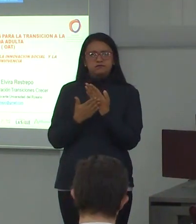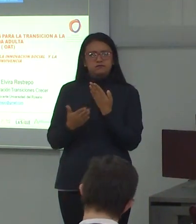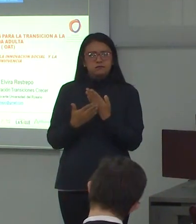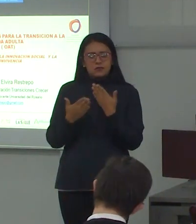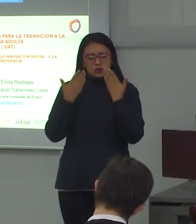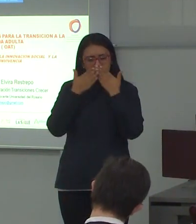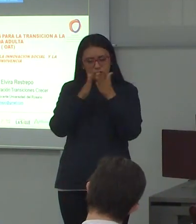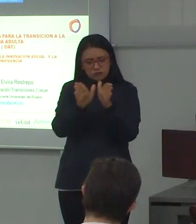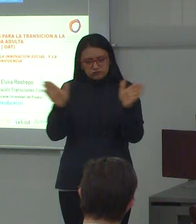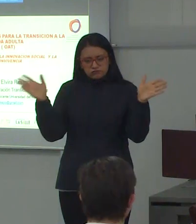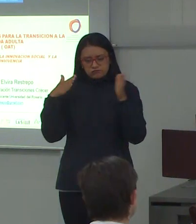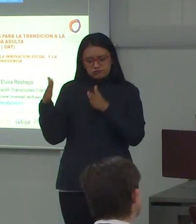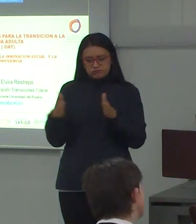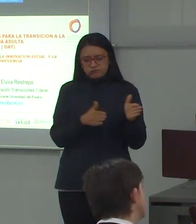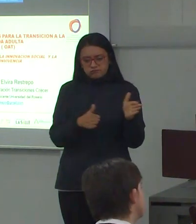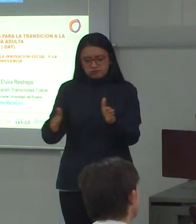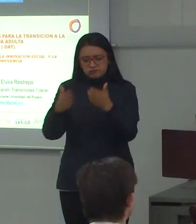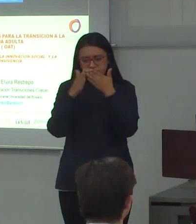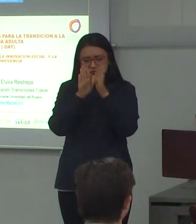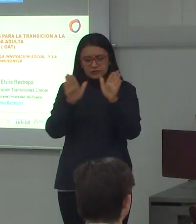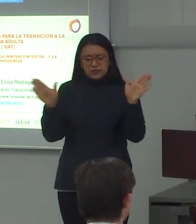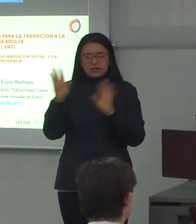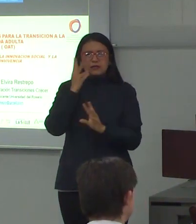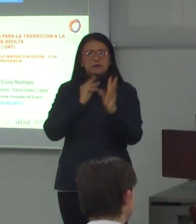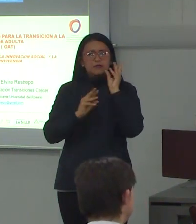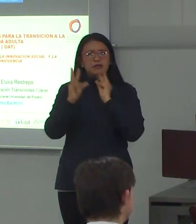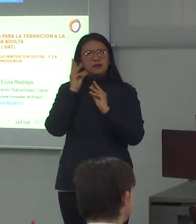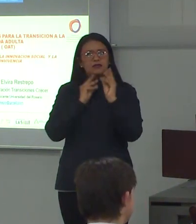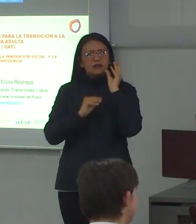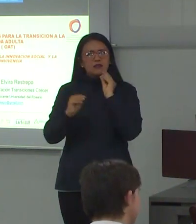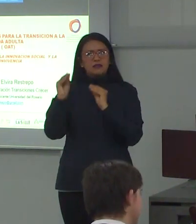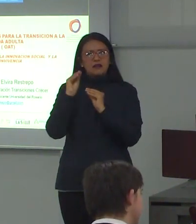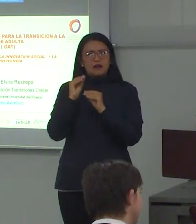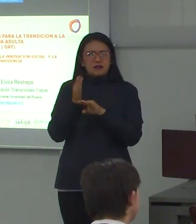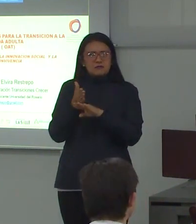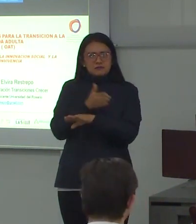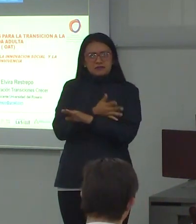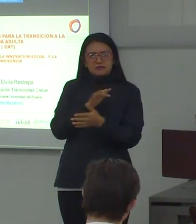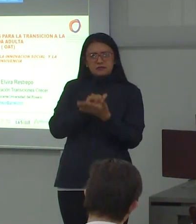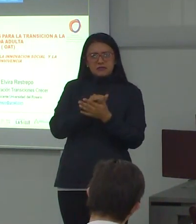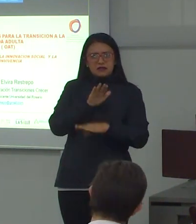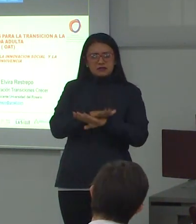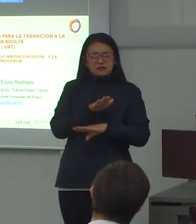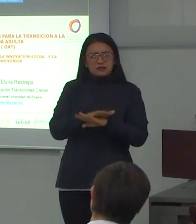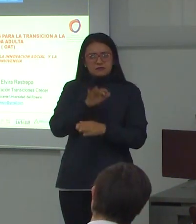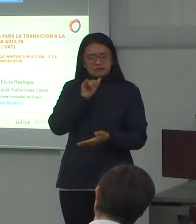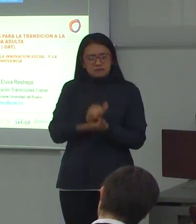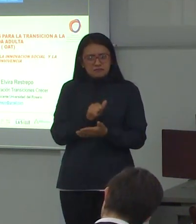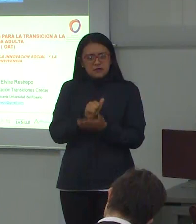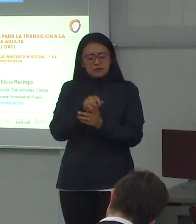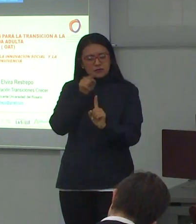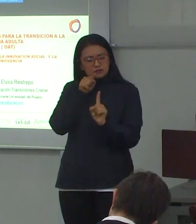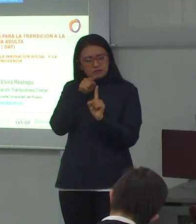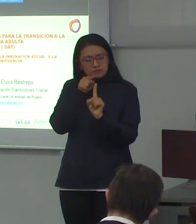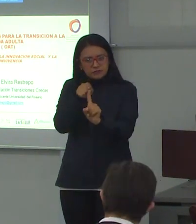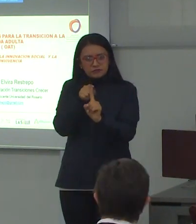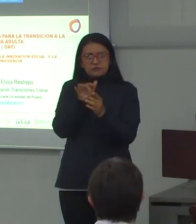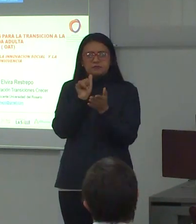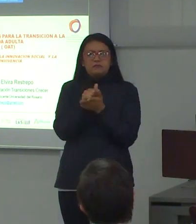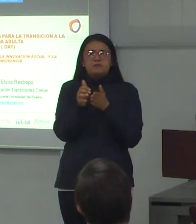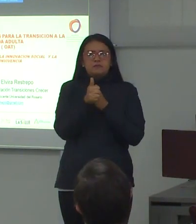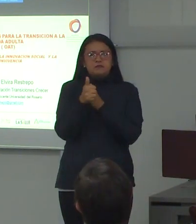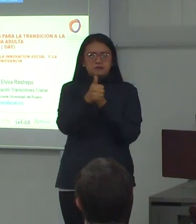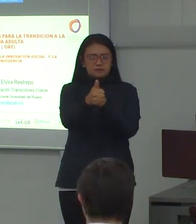de ir abriendo caminos y compartiendo experiencias que como escuchamos ayer en la tarde, pues vienen apuntándole al mismo norte,